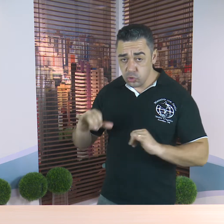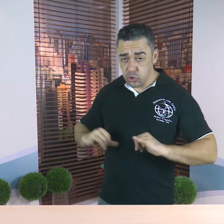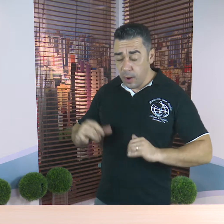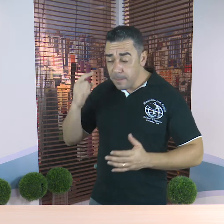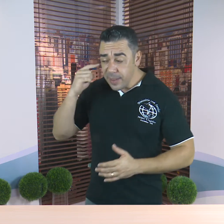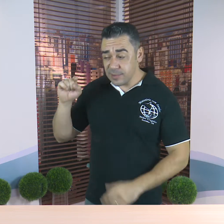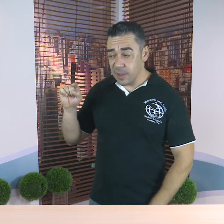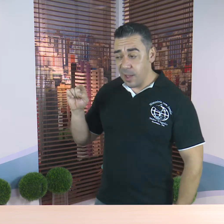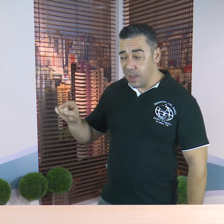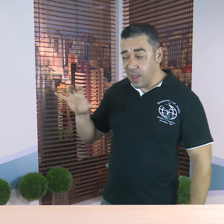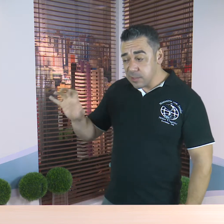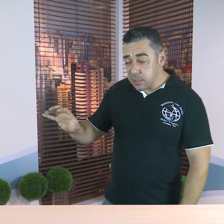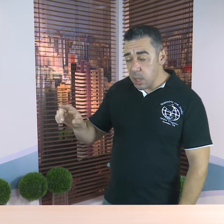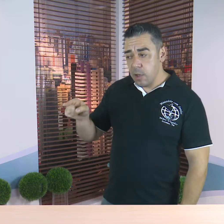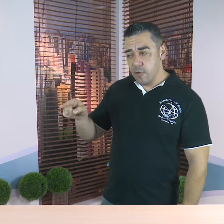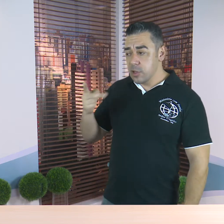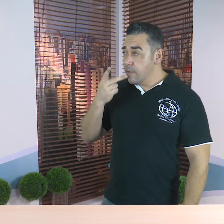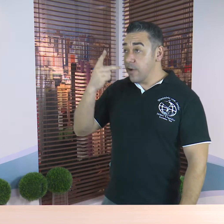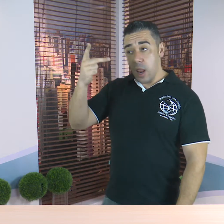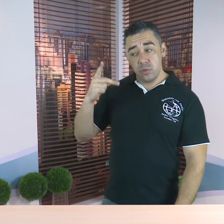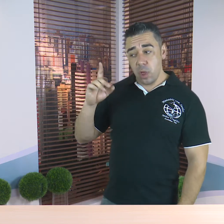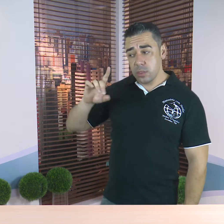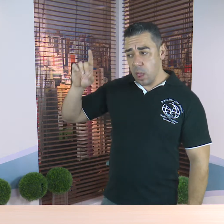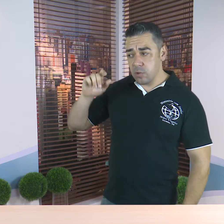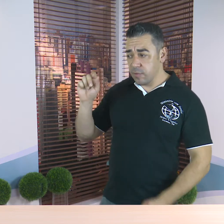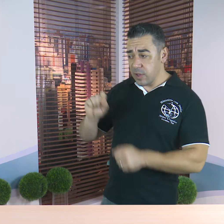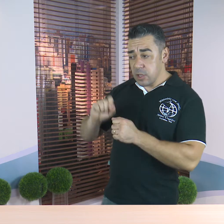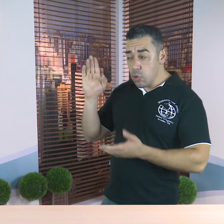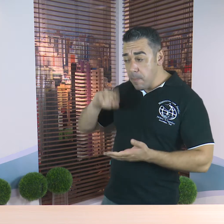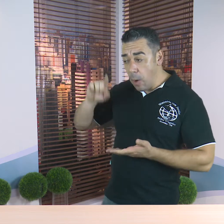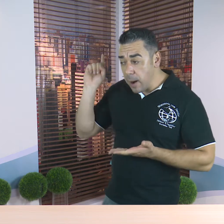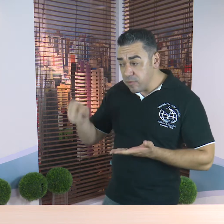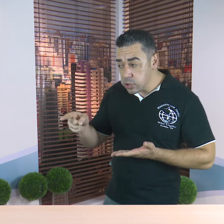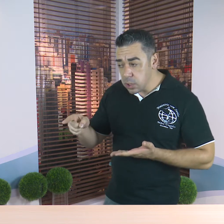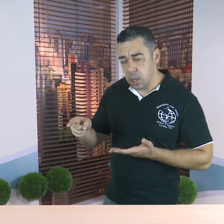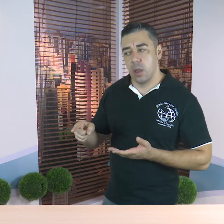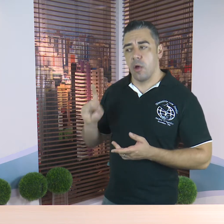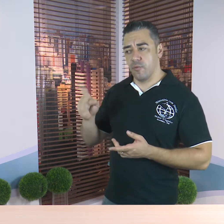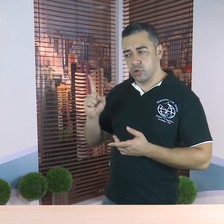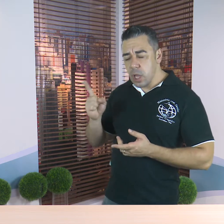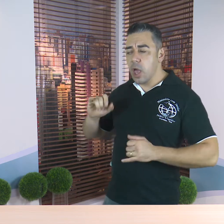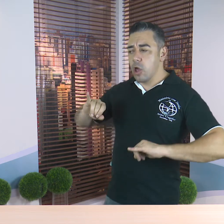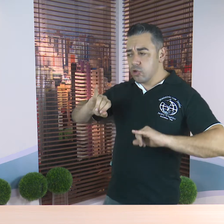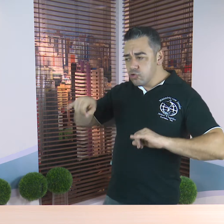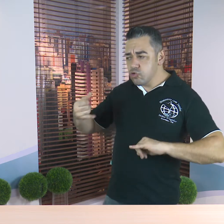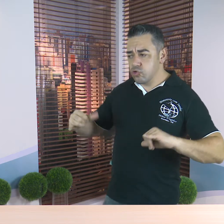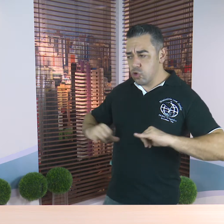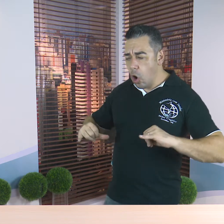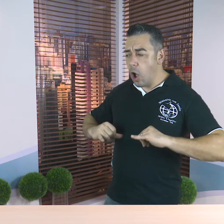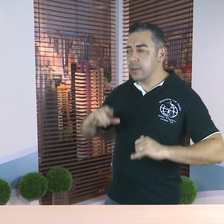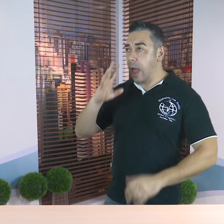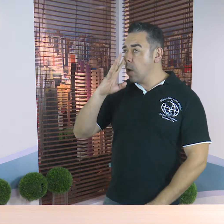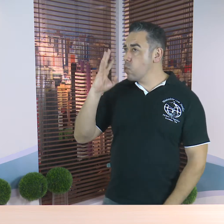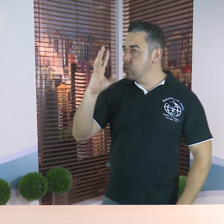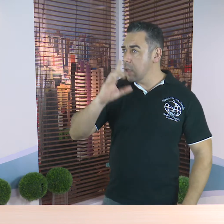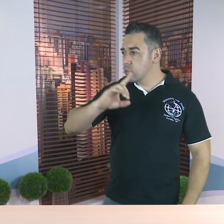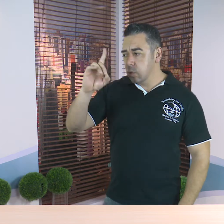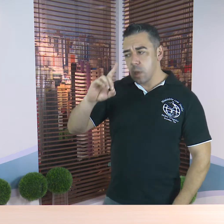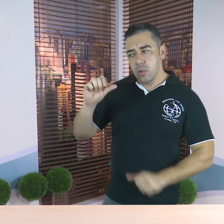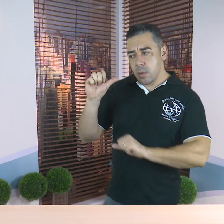querendo atribuir a Deus o mal que lhe sobrevinha, Jó estaria, na verdade, acusando o Senhor de ter pervertido